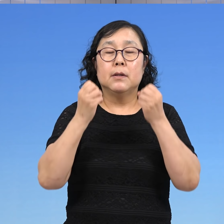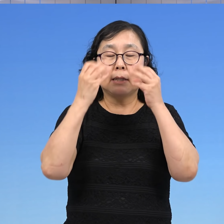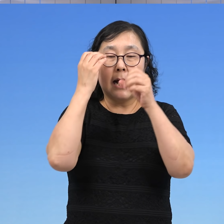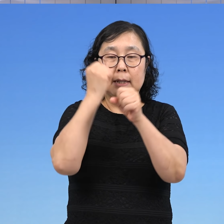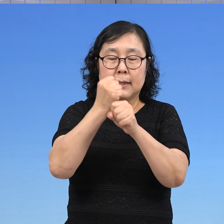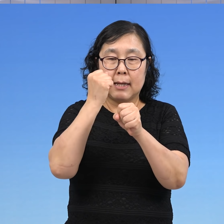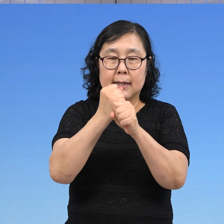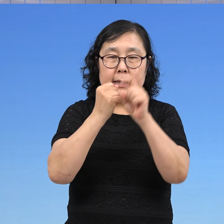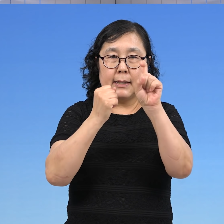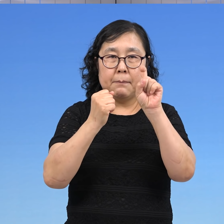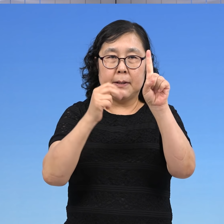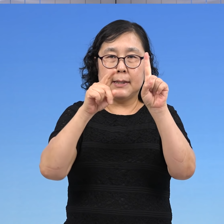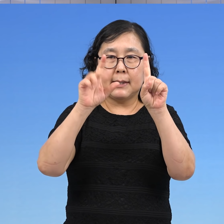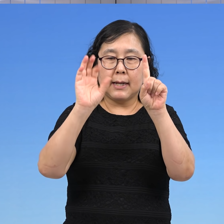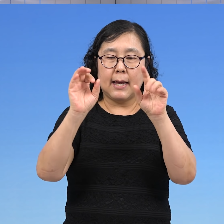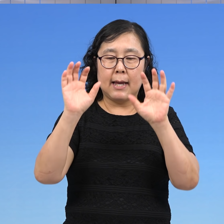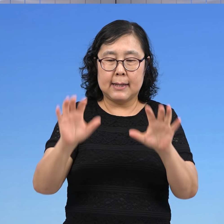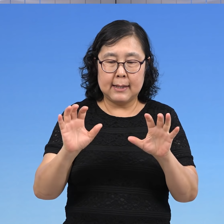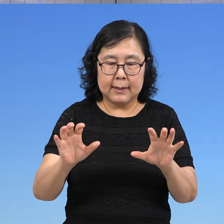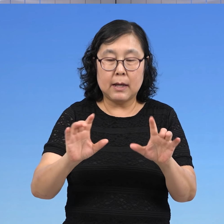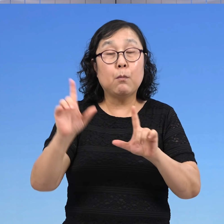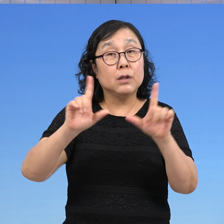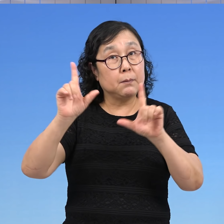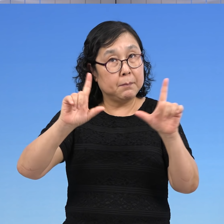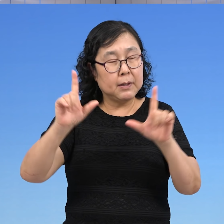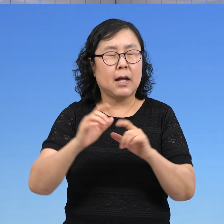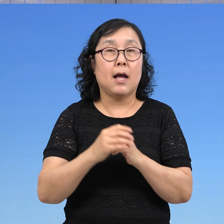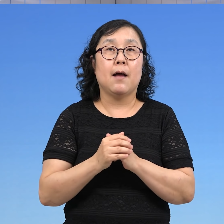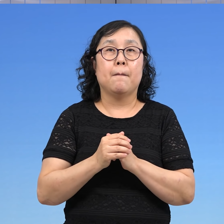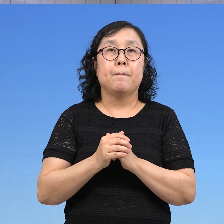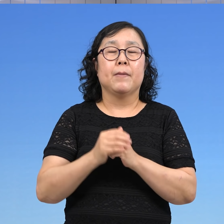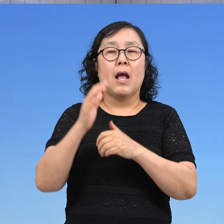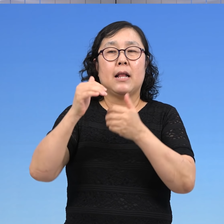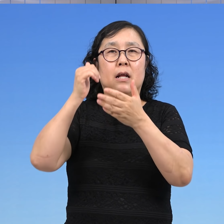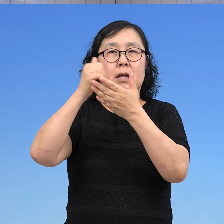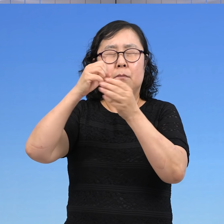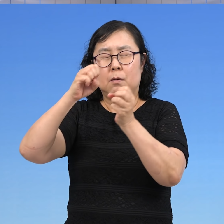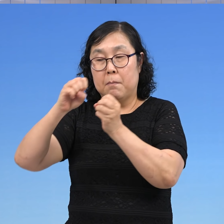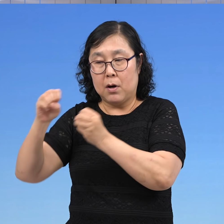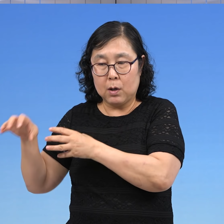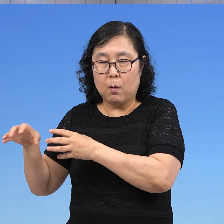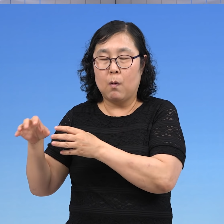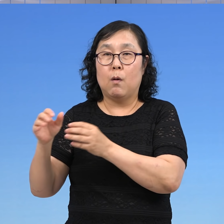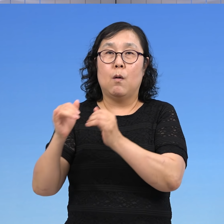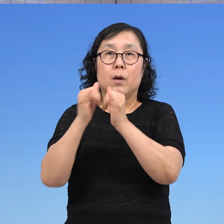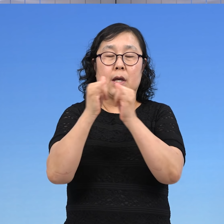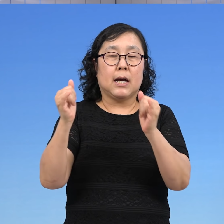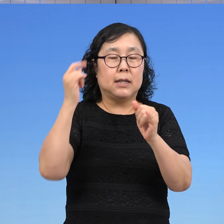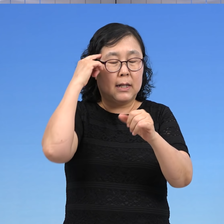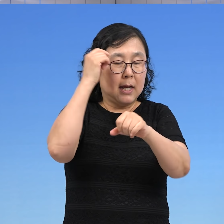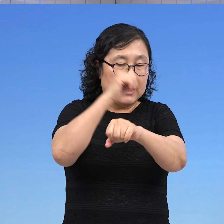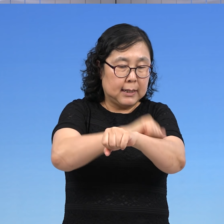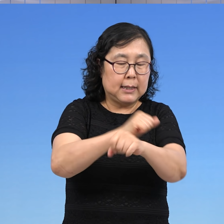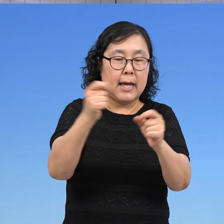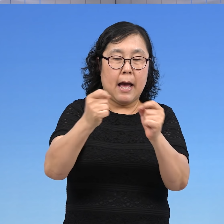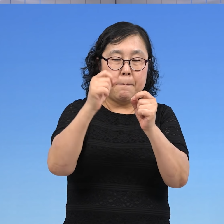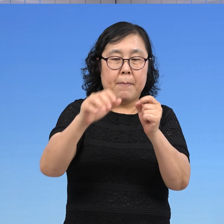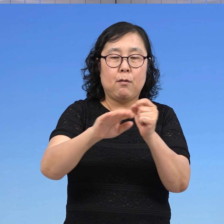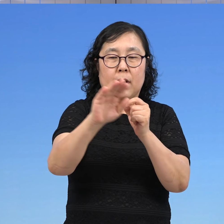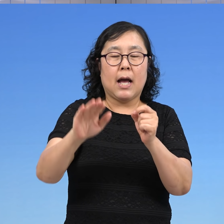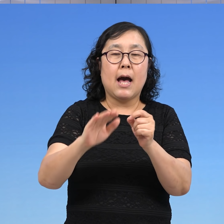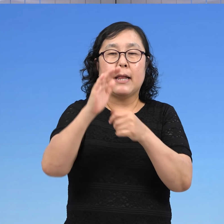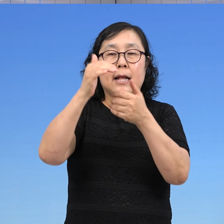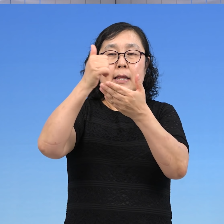지금은 창세기 11장 상황입니다 하나님을 배제한 인간들에 그치 앞에 얼마 우리가